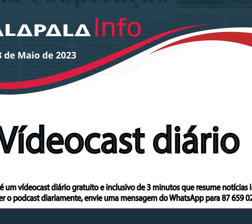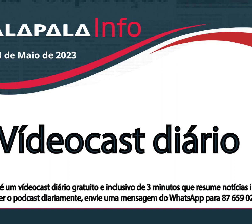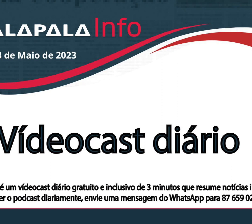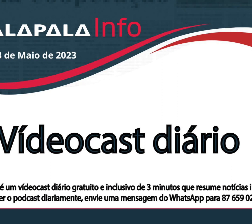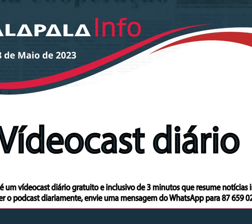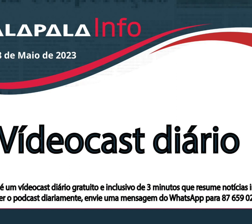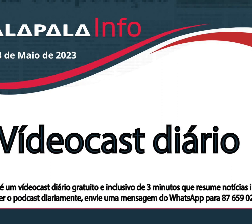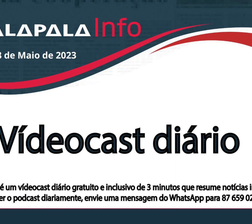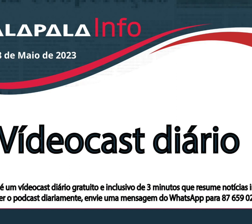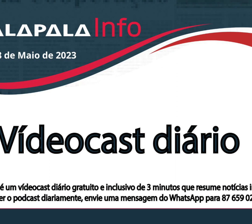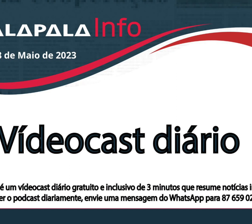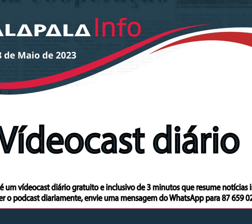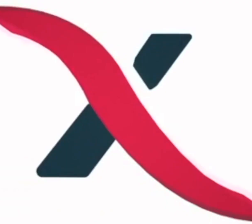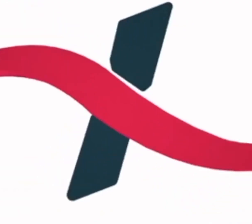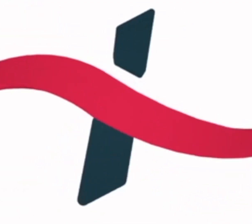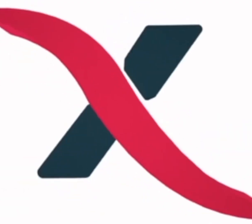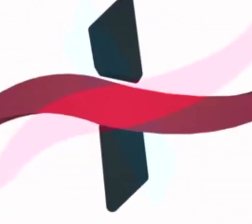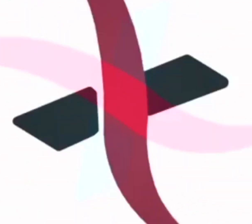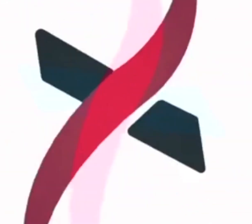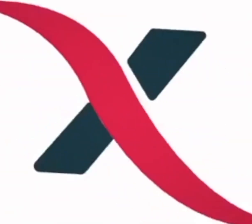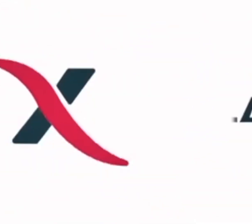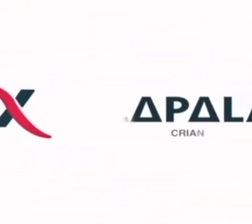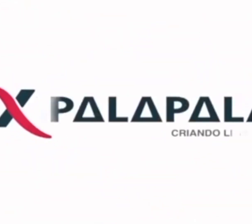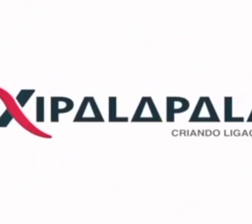Xipalapala Info, edição 8 de maio.